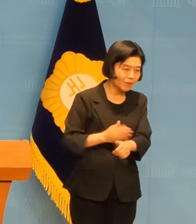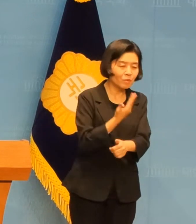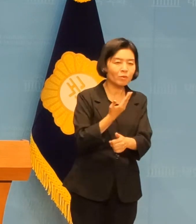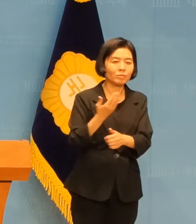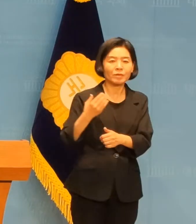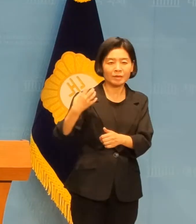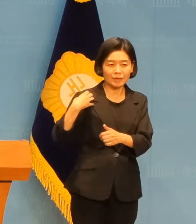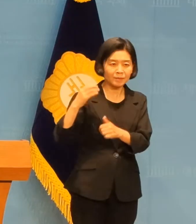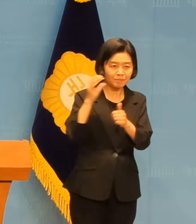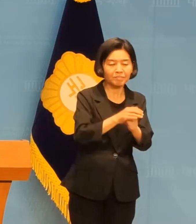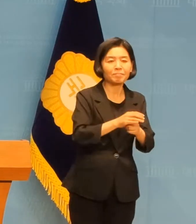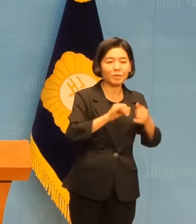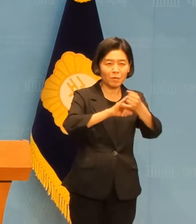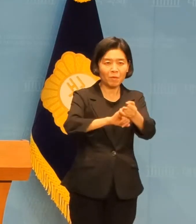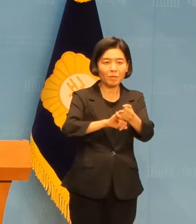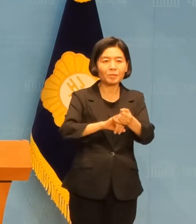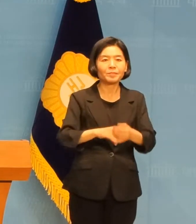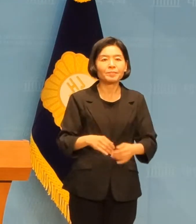이상입니다.